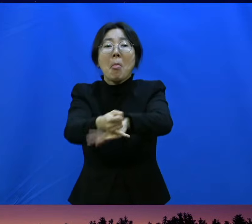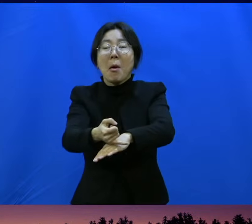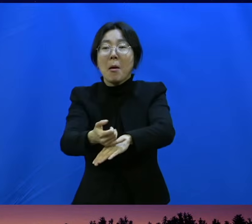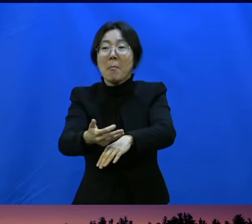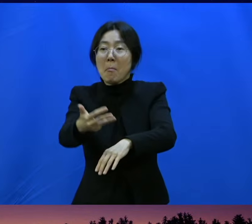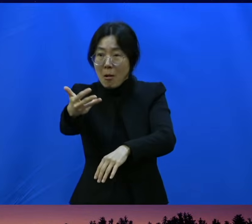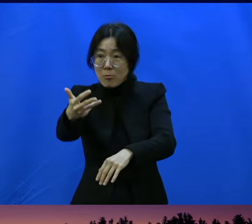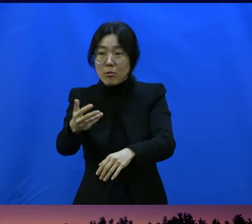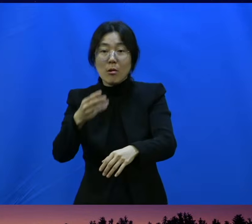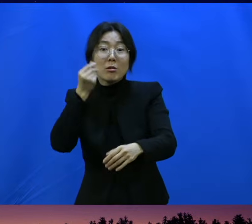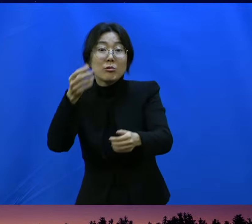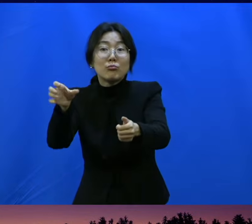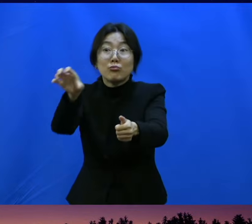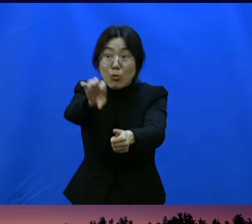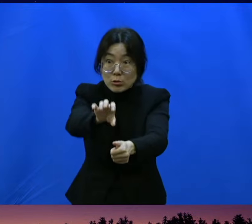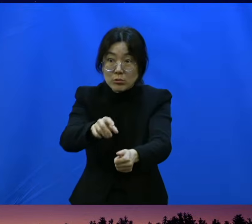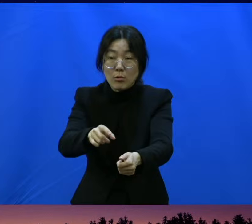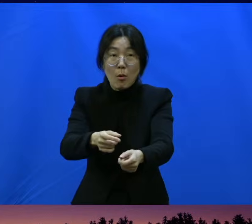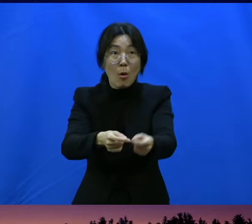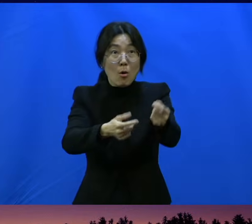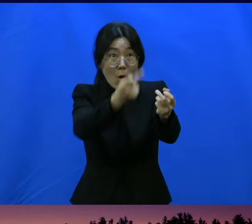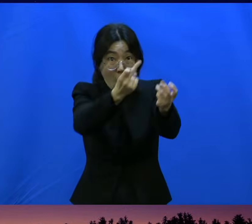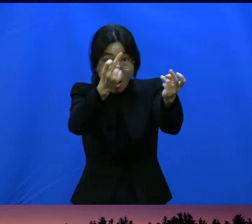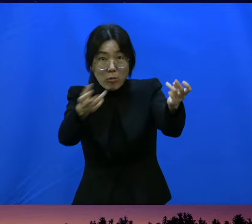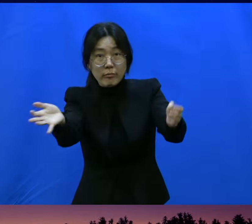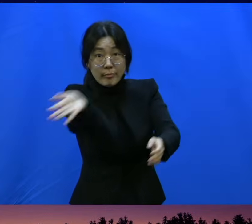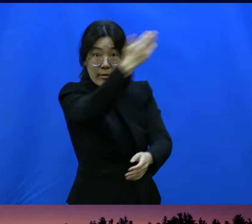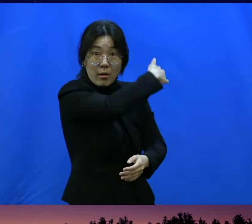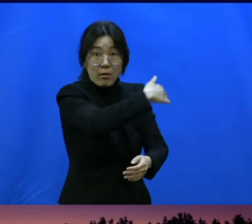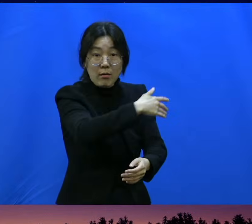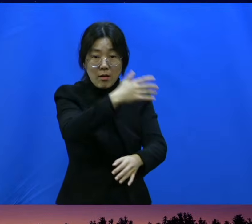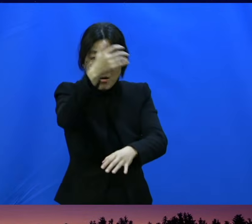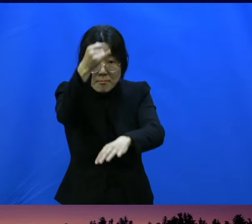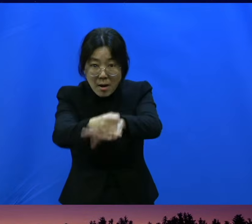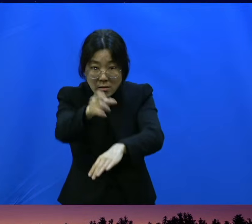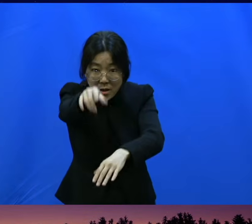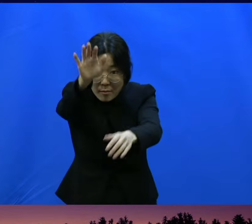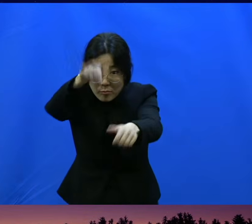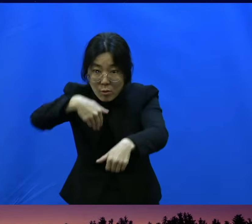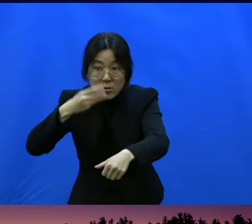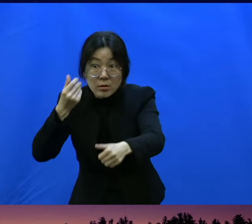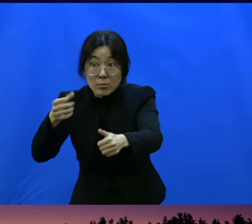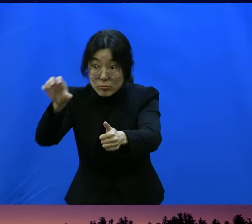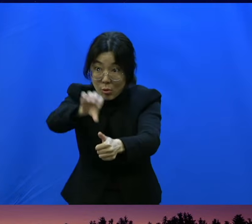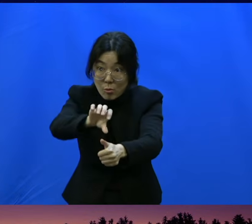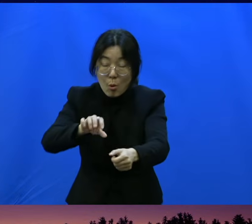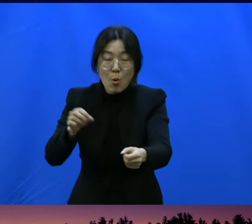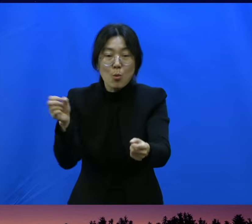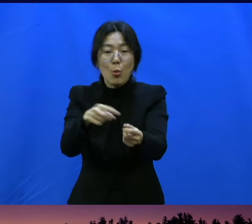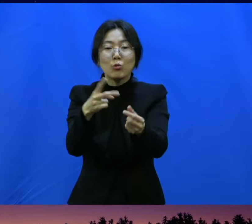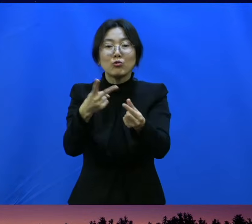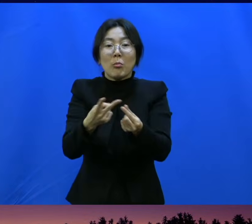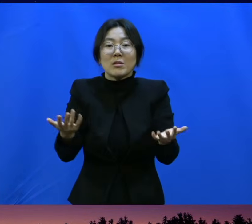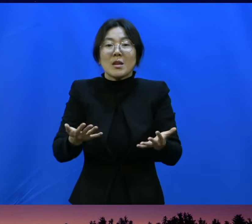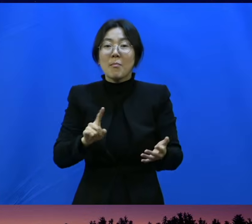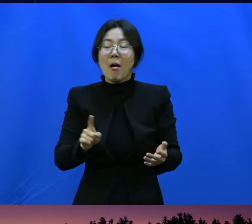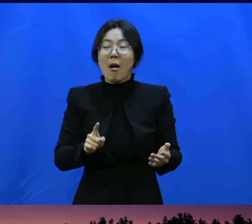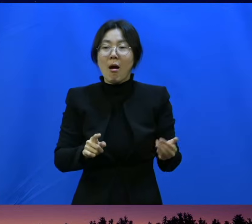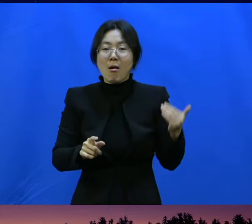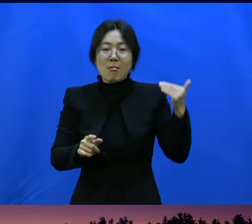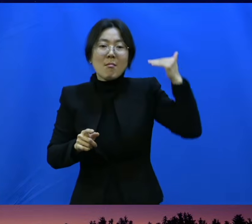그리고 그 골리앗은 명장 중의 명장, 자이언트이고 블레셋의